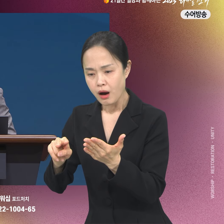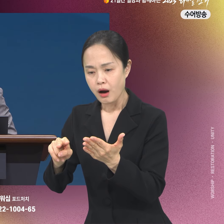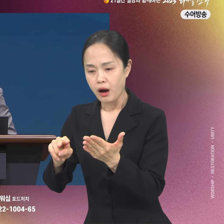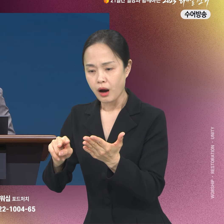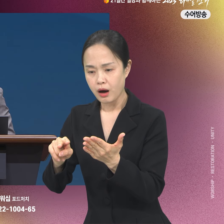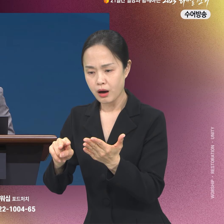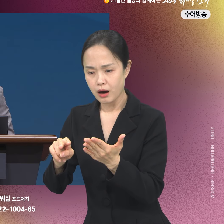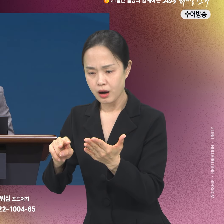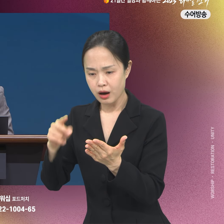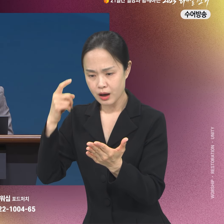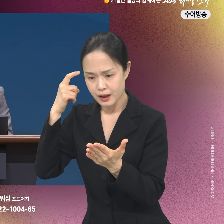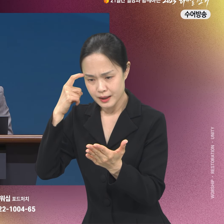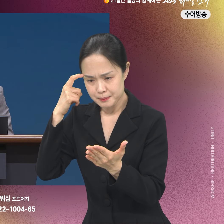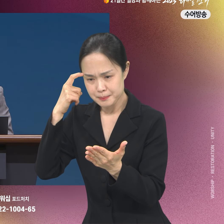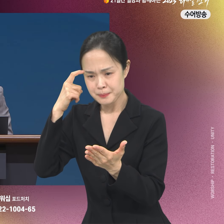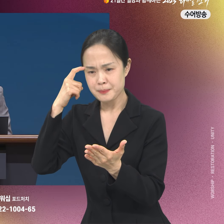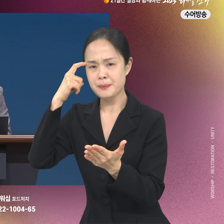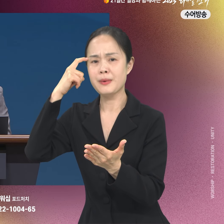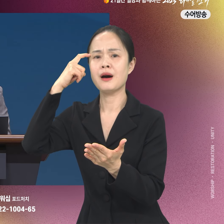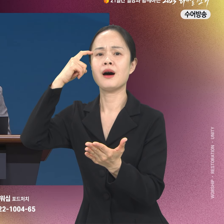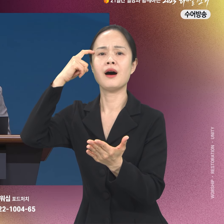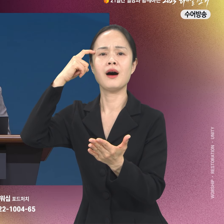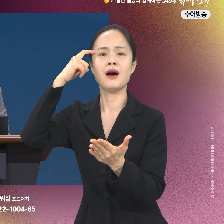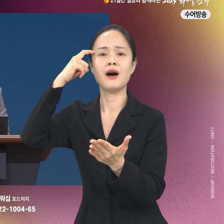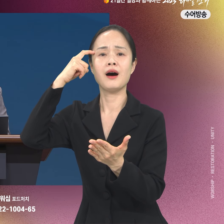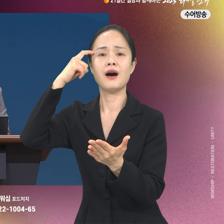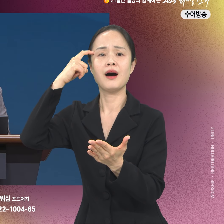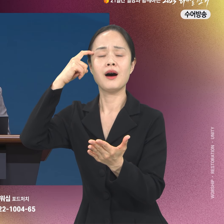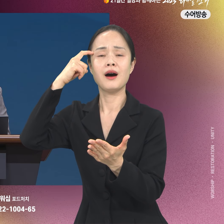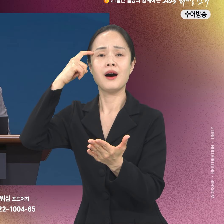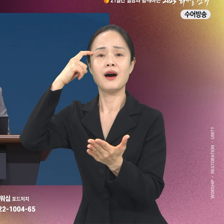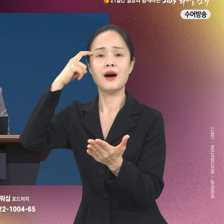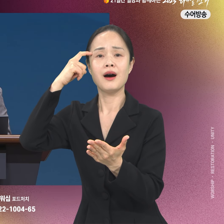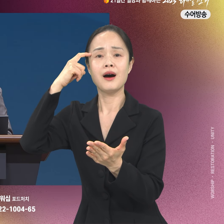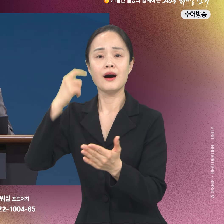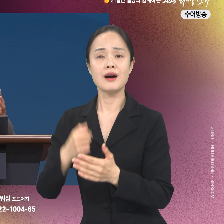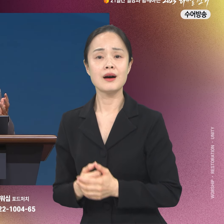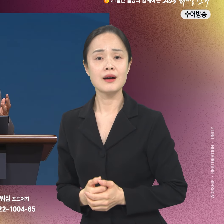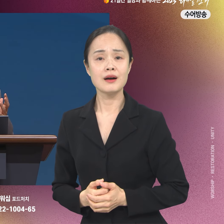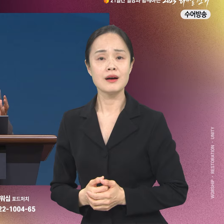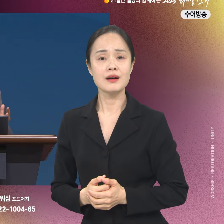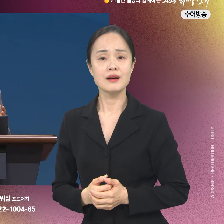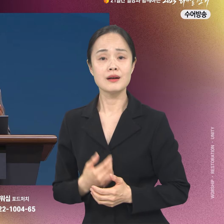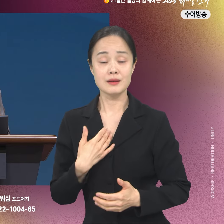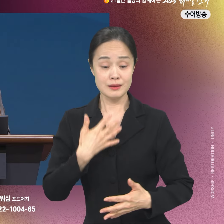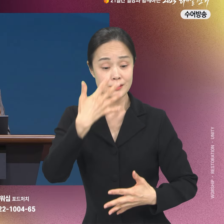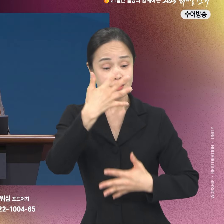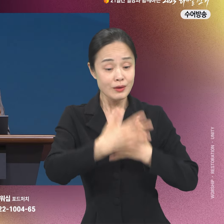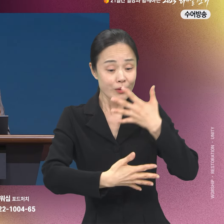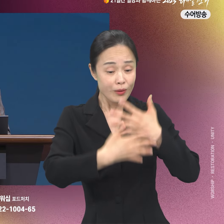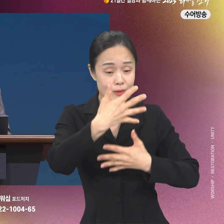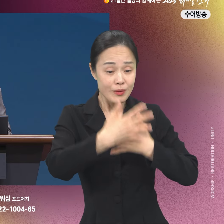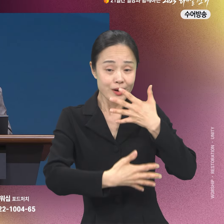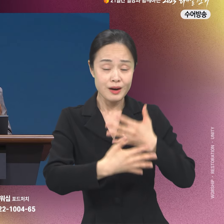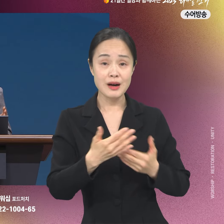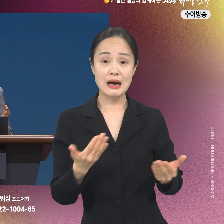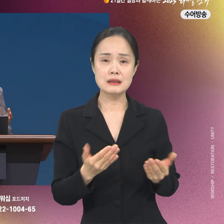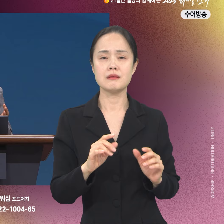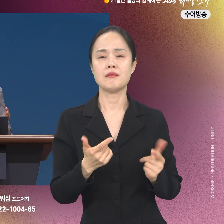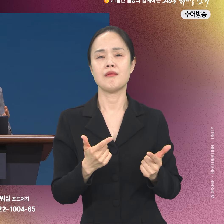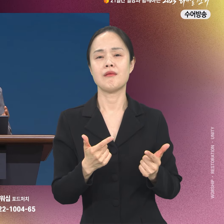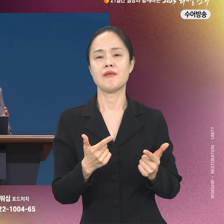정말 설명을 잘 하셨더라고요. 제가 영화를 우상 숭배를 하고 있었던 거예요.